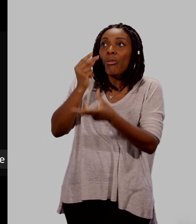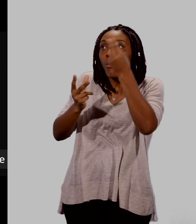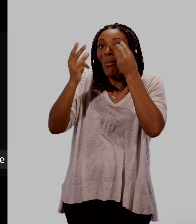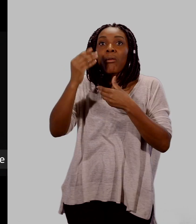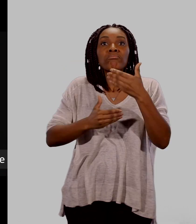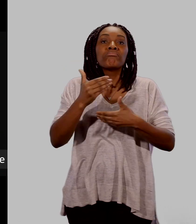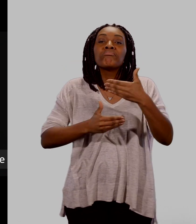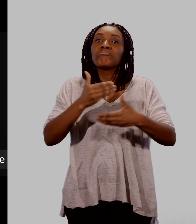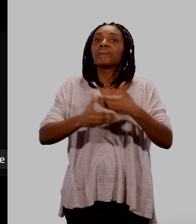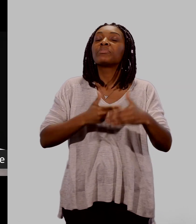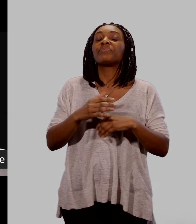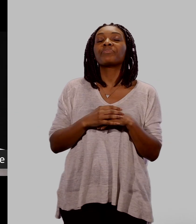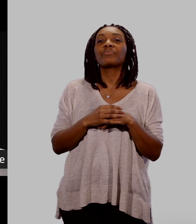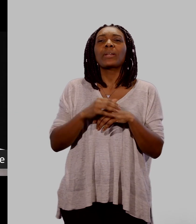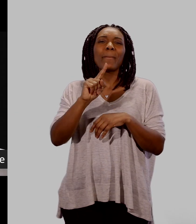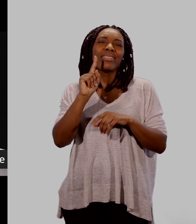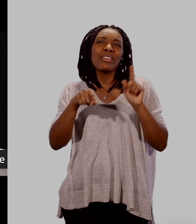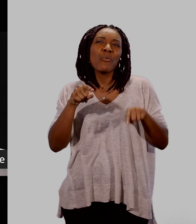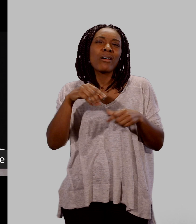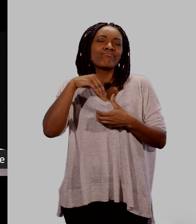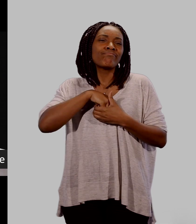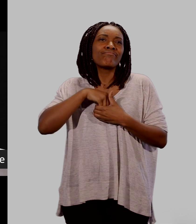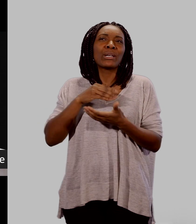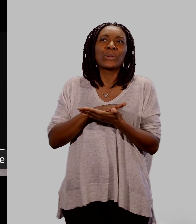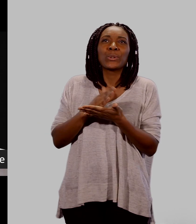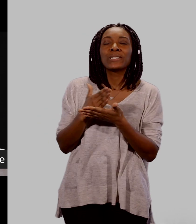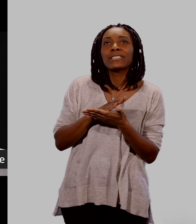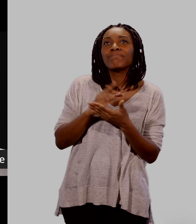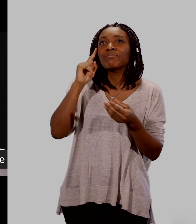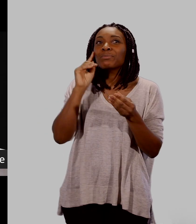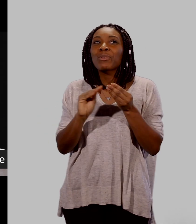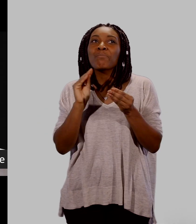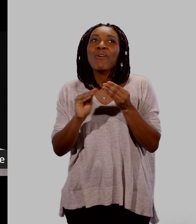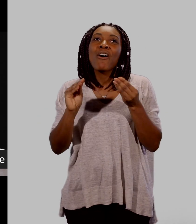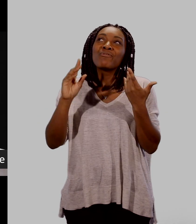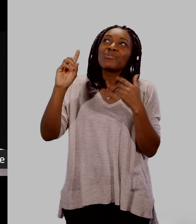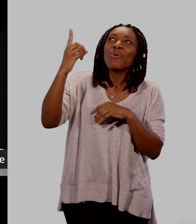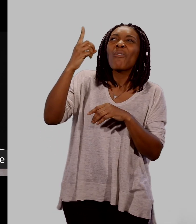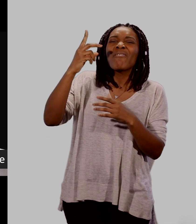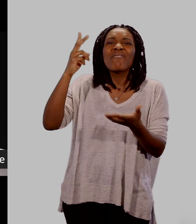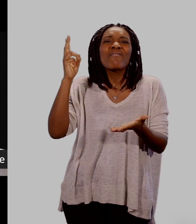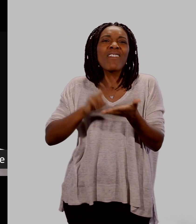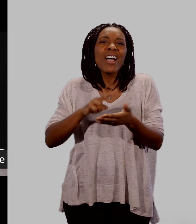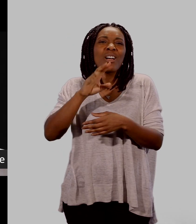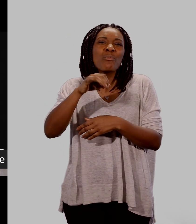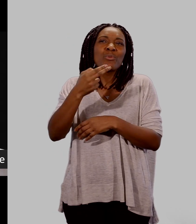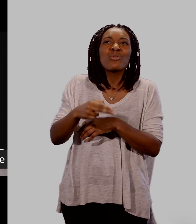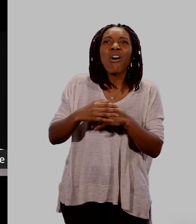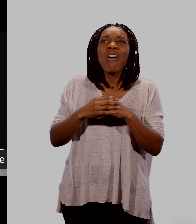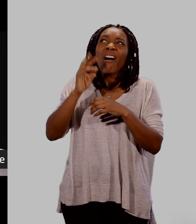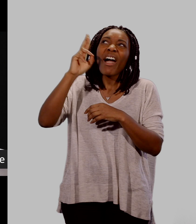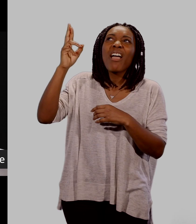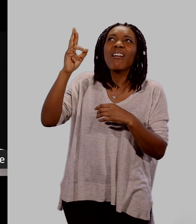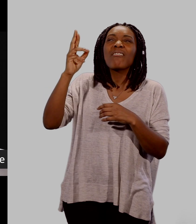en comprenant ce que je faisais. Parfois, tout de même, j'avais un doute et je me demandais si c'était un rêve ou